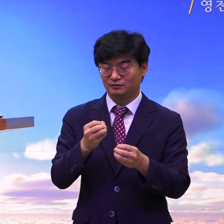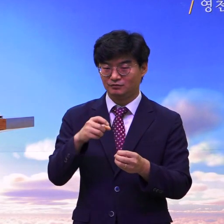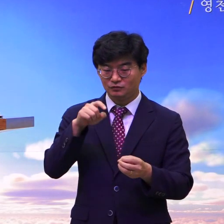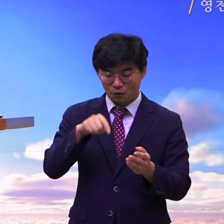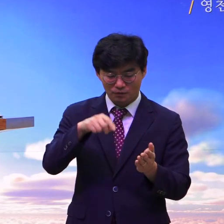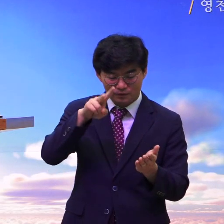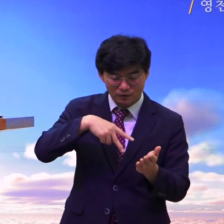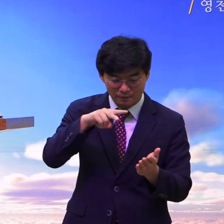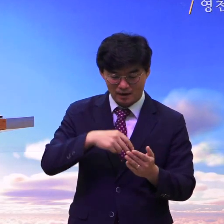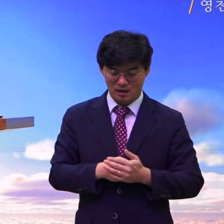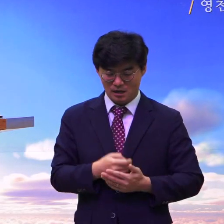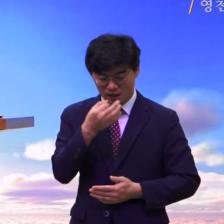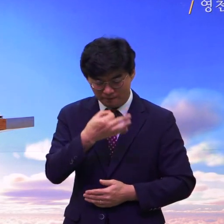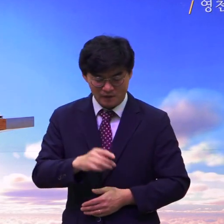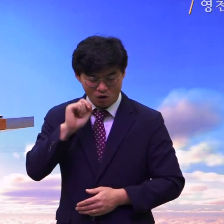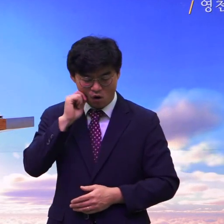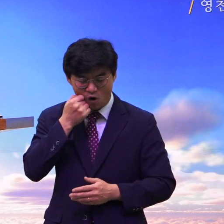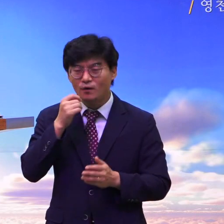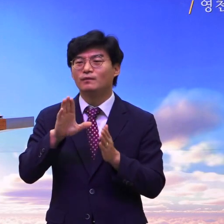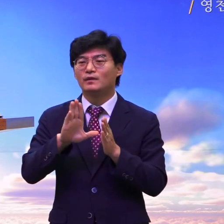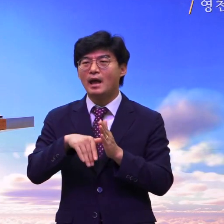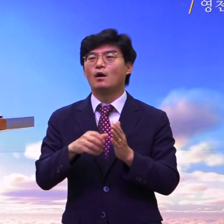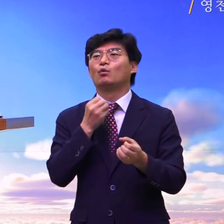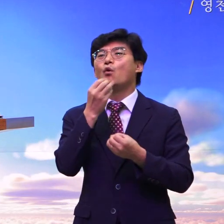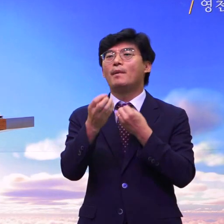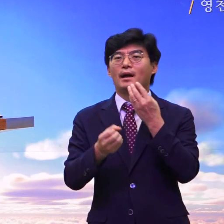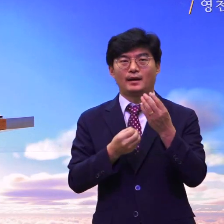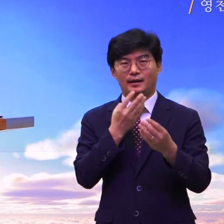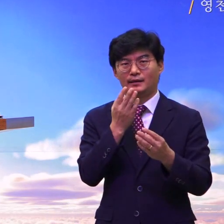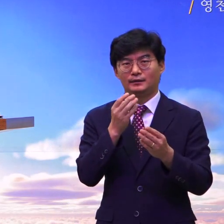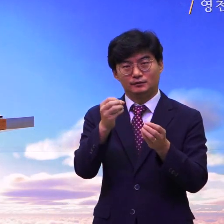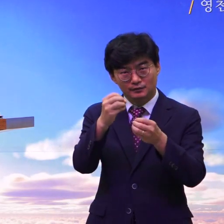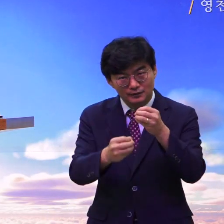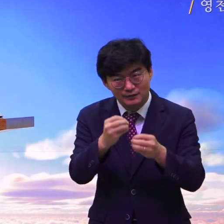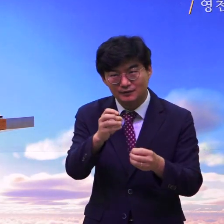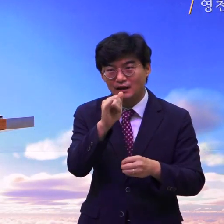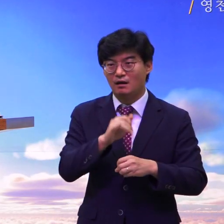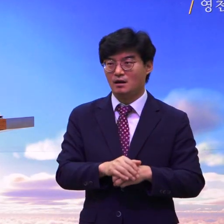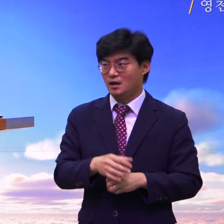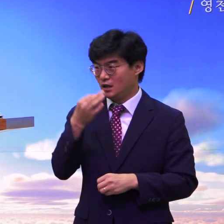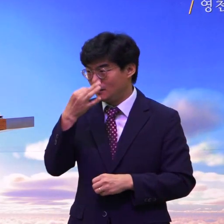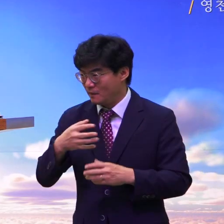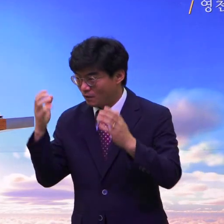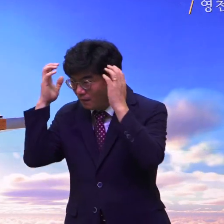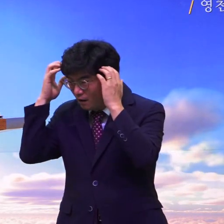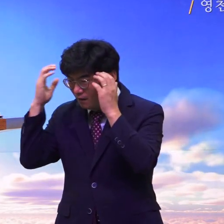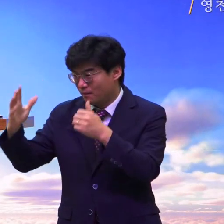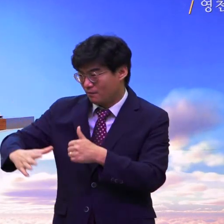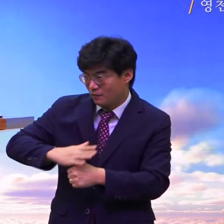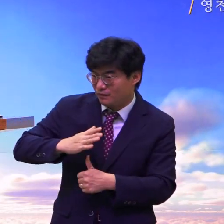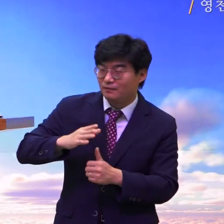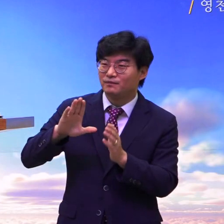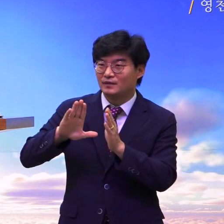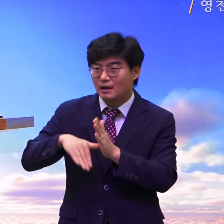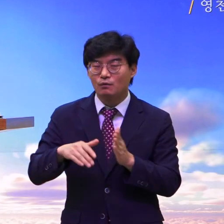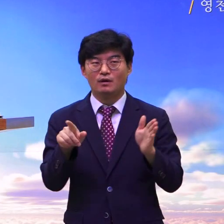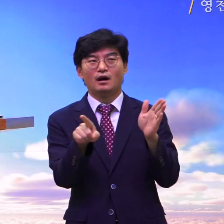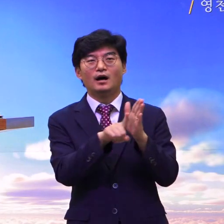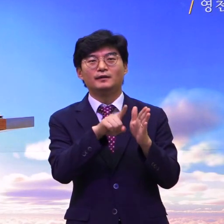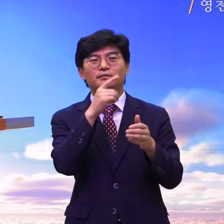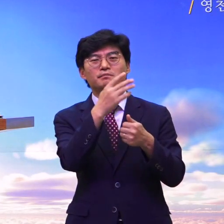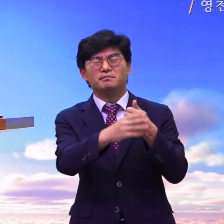그런데 다윗은 그 고통 중에서 항상 하나님을 신뢰했습니다. 하나님을 신뢰하다